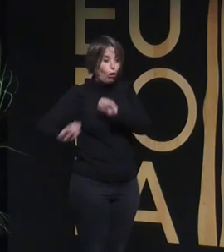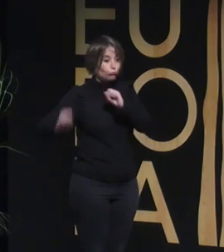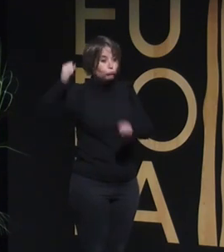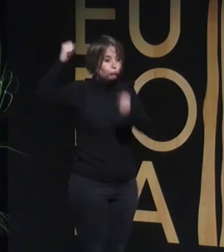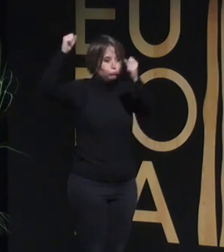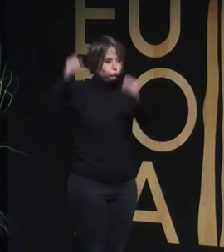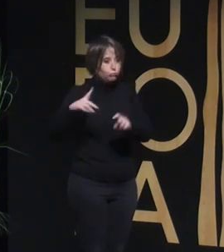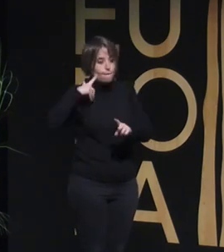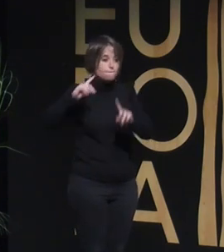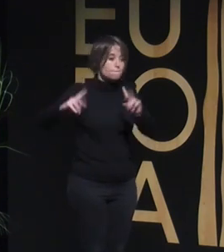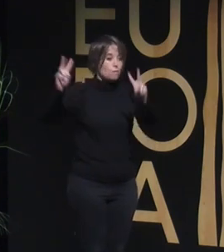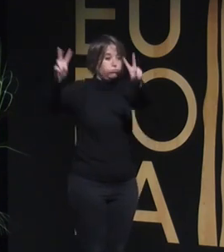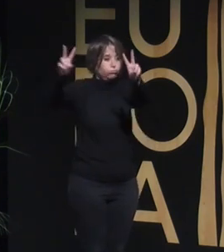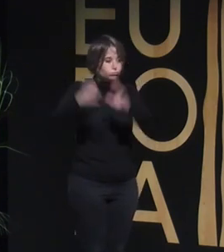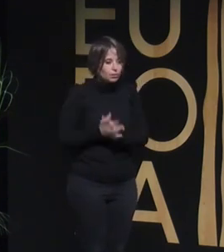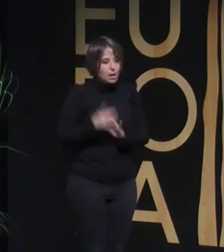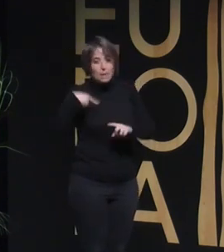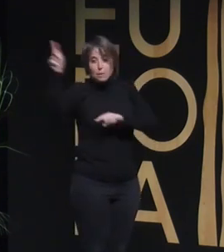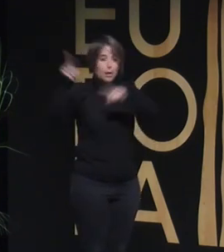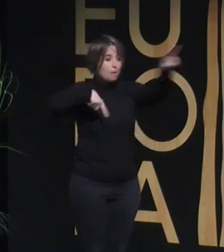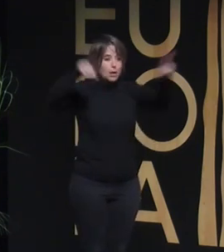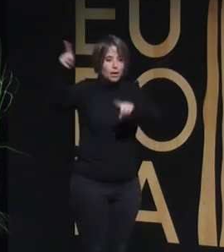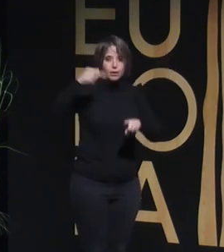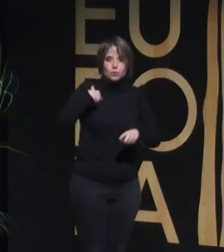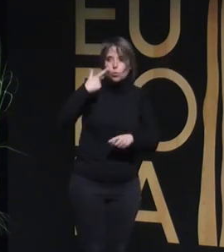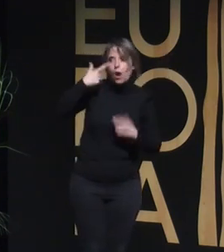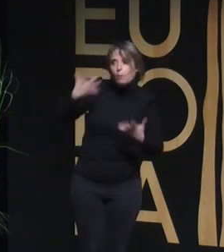si me sube por las paredes, ¿qué tal? Tía, va aquí, para allá, va. Y tú estás como, a ver,